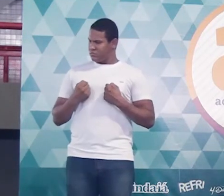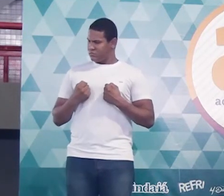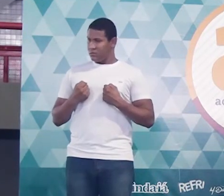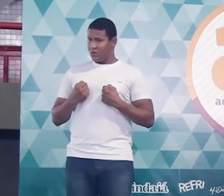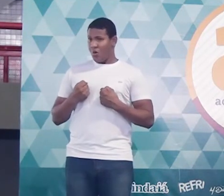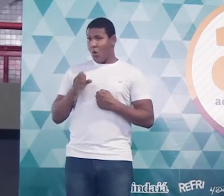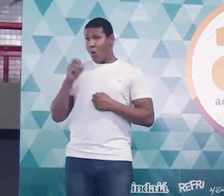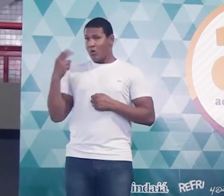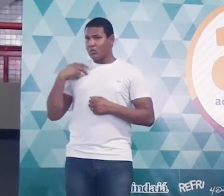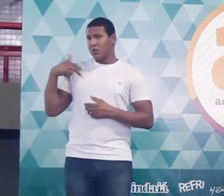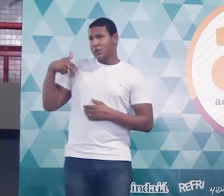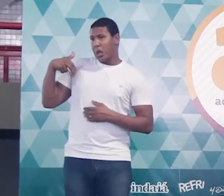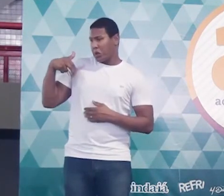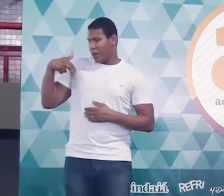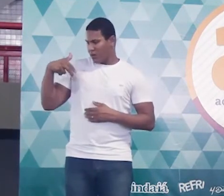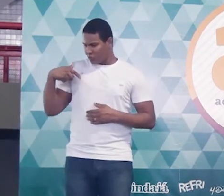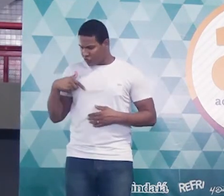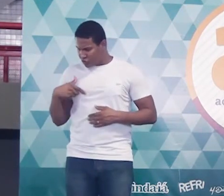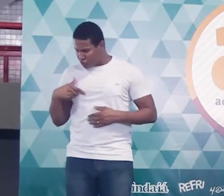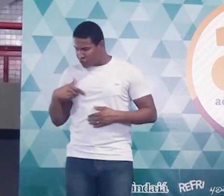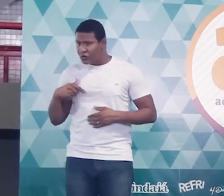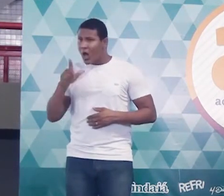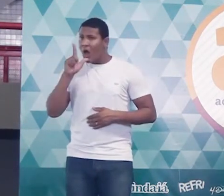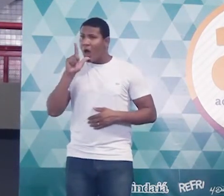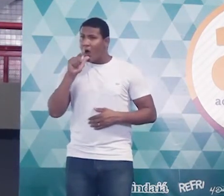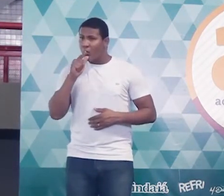sou pequenininho, qualquer poça d'água